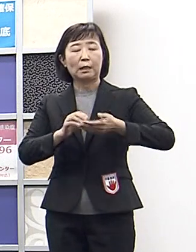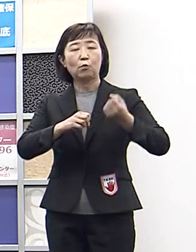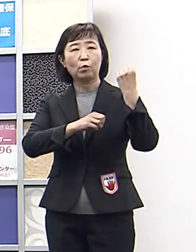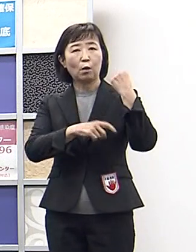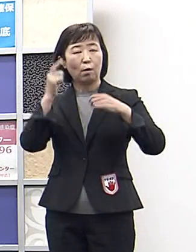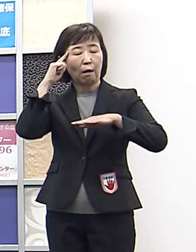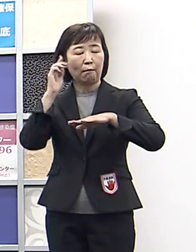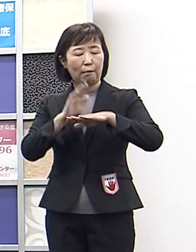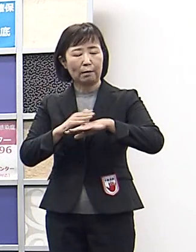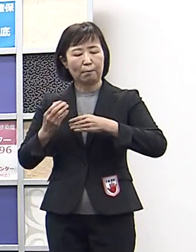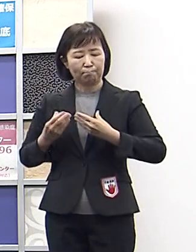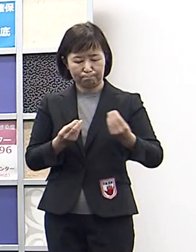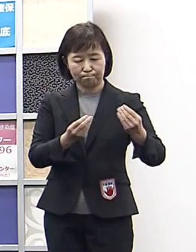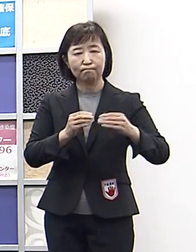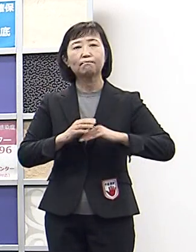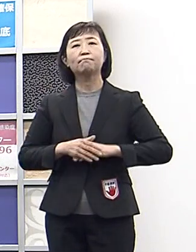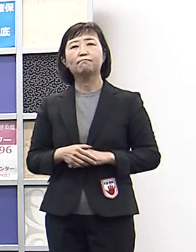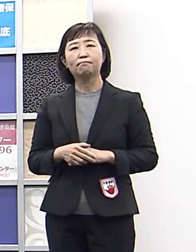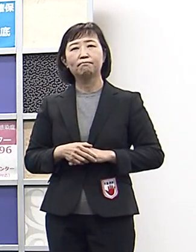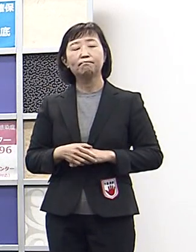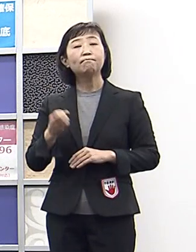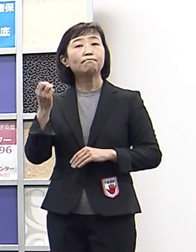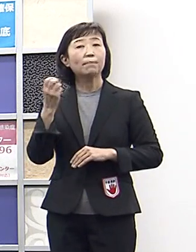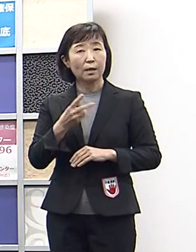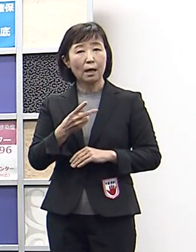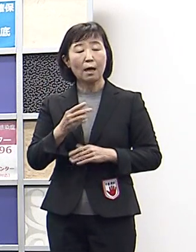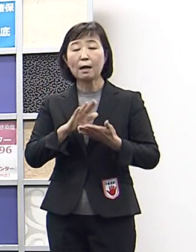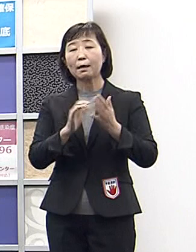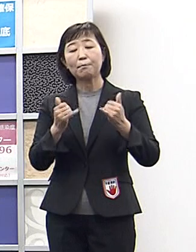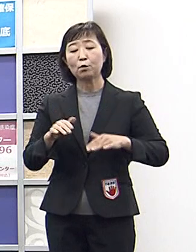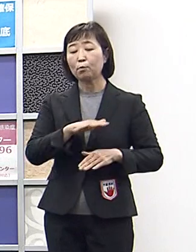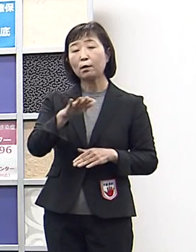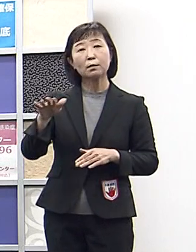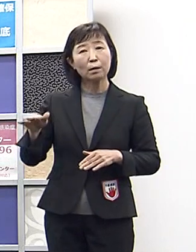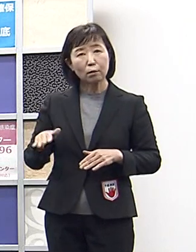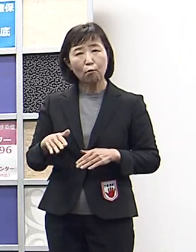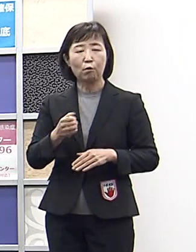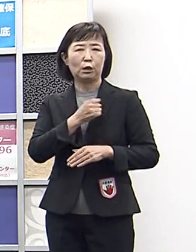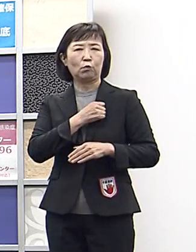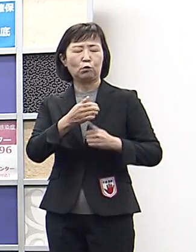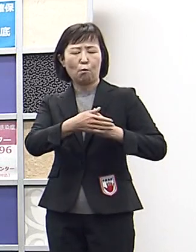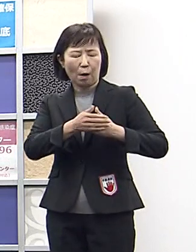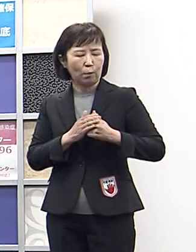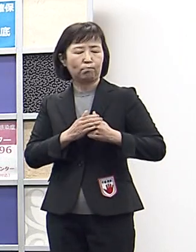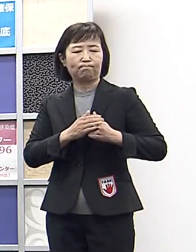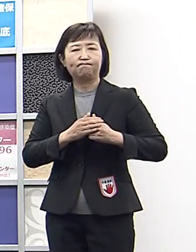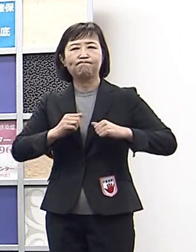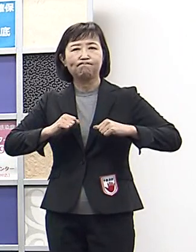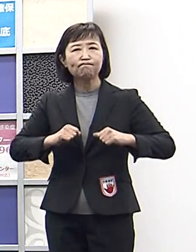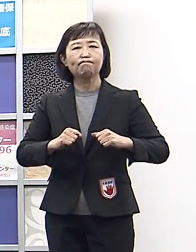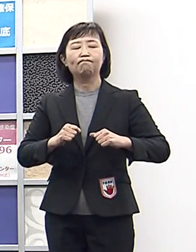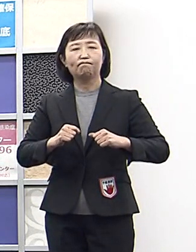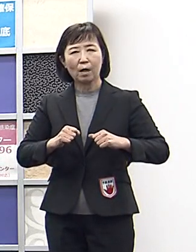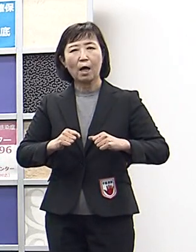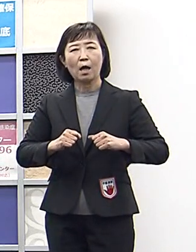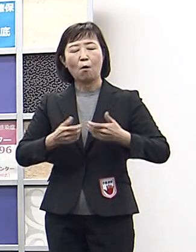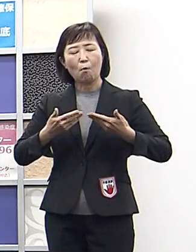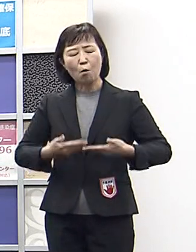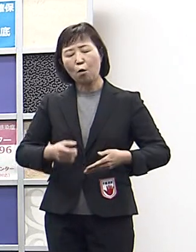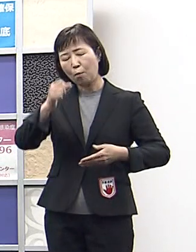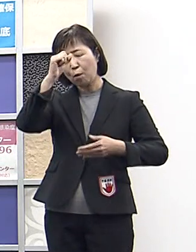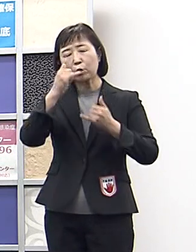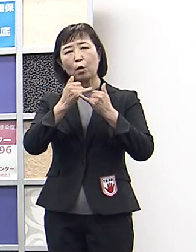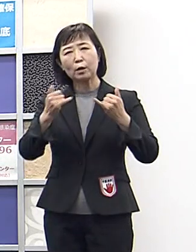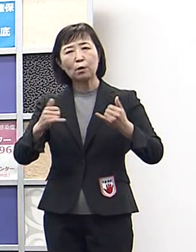変わりはありませんまた県民の皆様の命を守り抜いていくため特に重症化リスクの高い